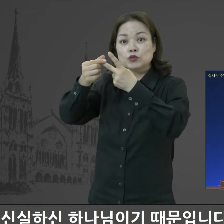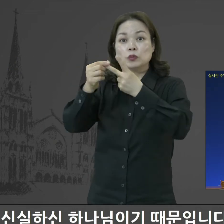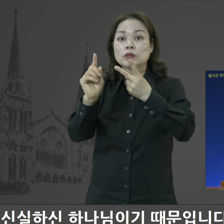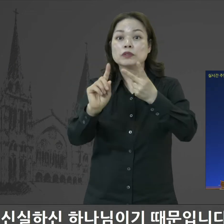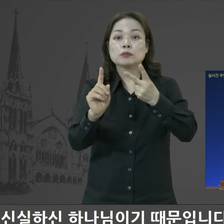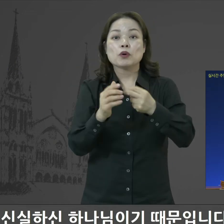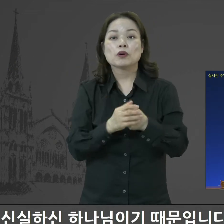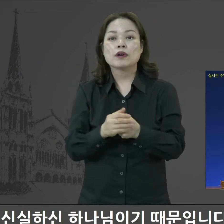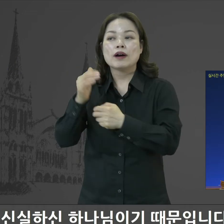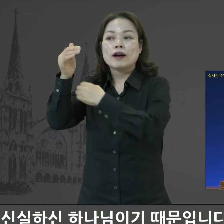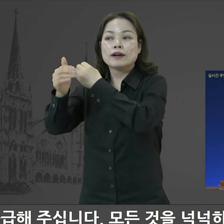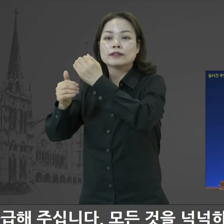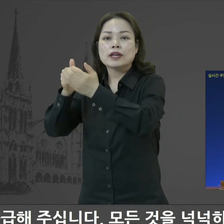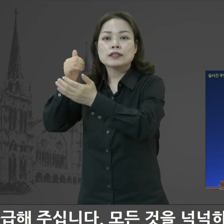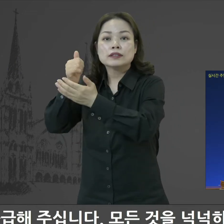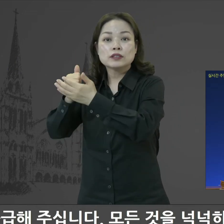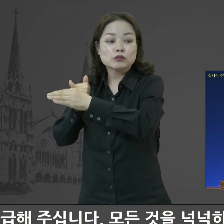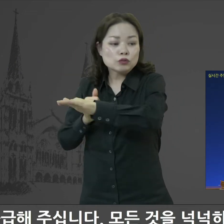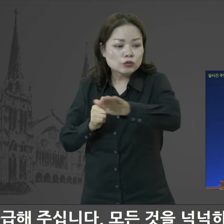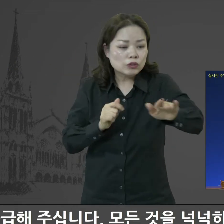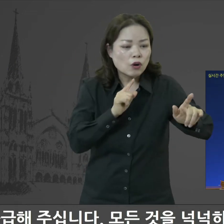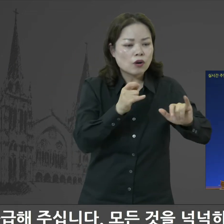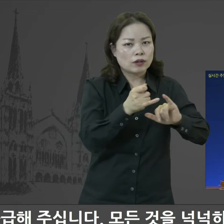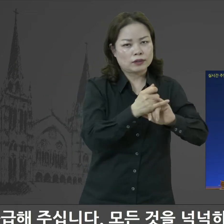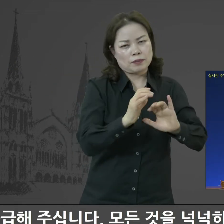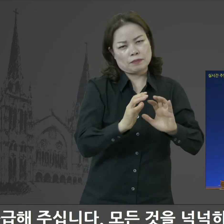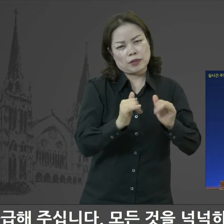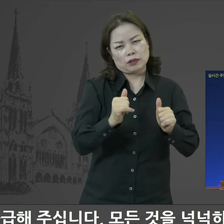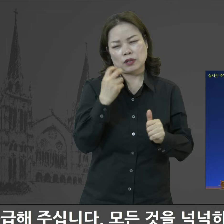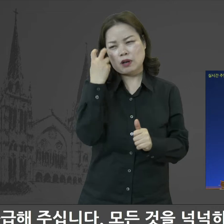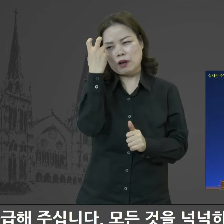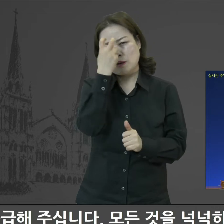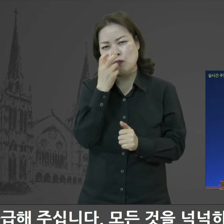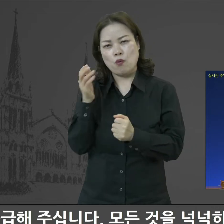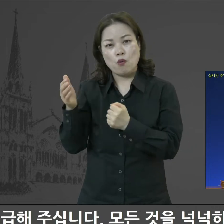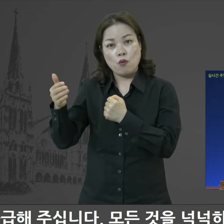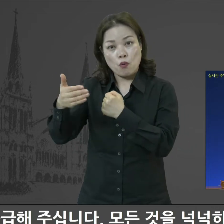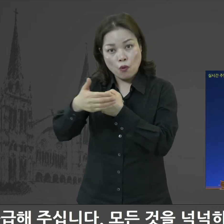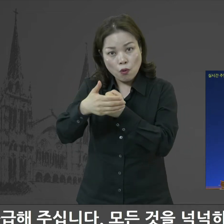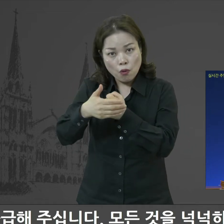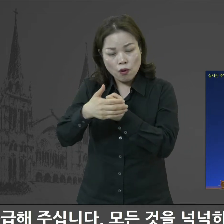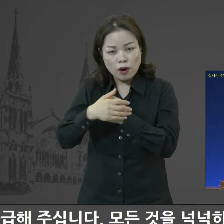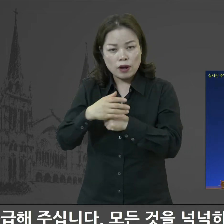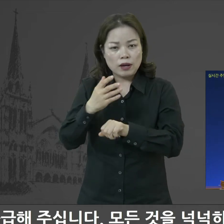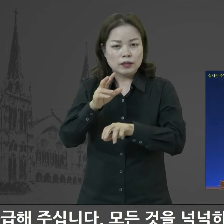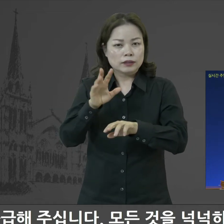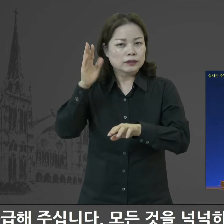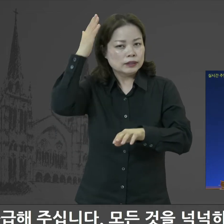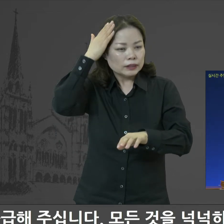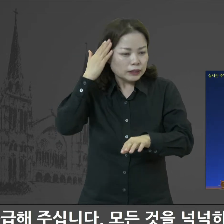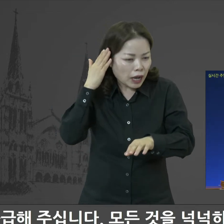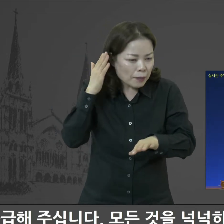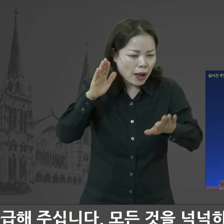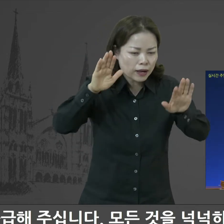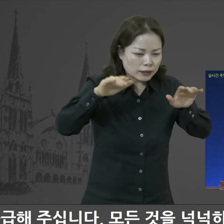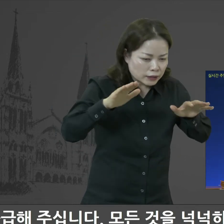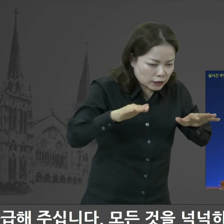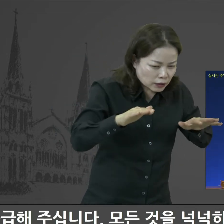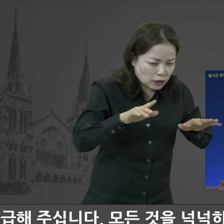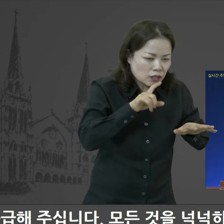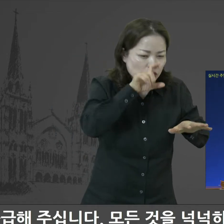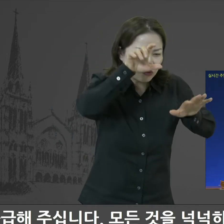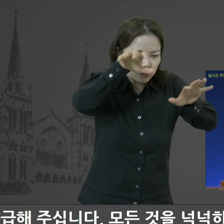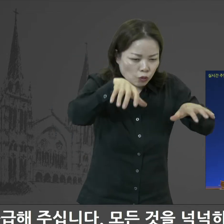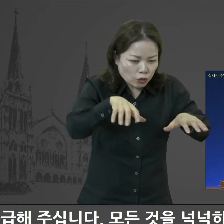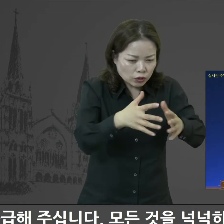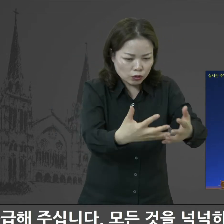뭐죠? 하나님께서 우리를, 언약 백성들을 보호해 주십니다. 때로는 까마귀 보호로, 때로는 독수리 보호로, 때로는